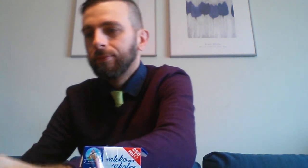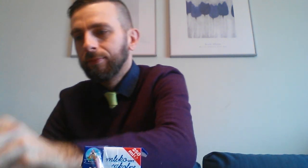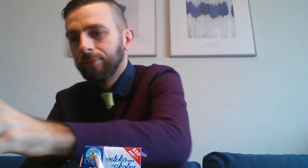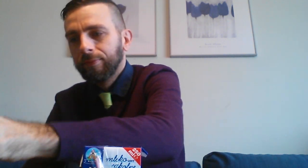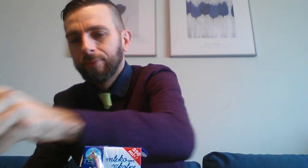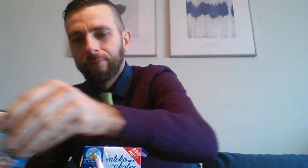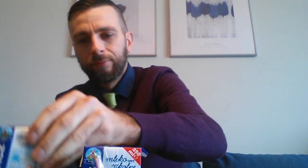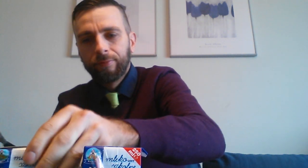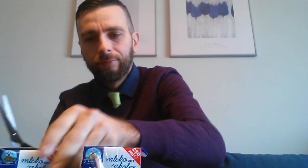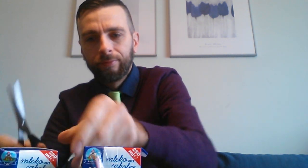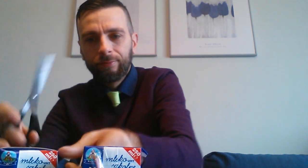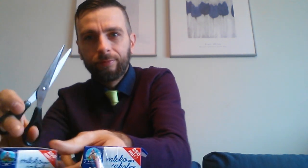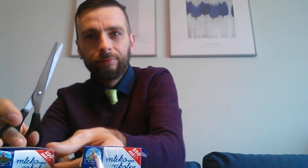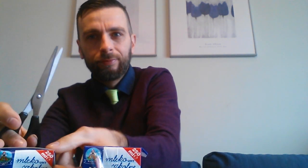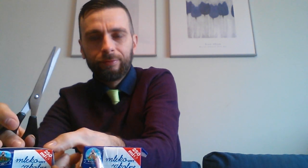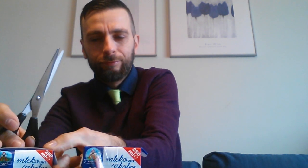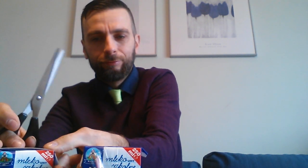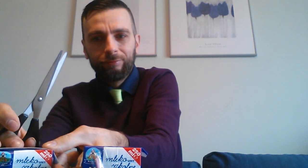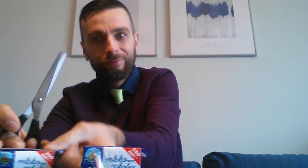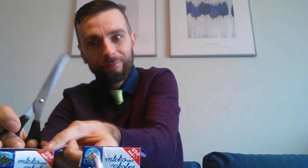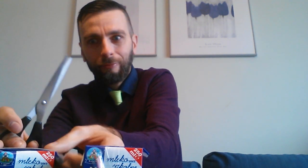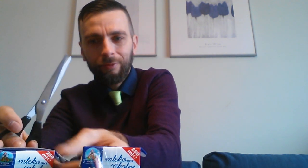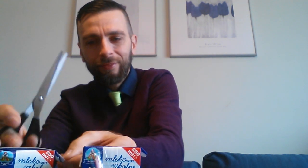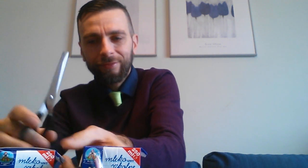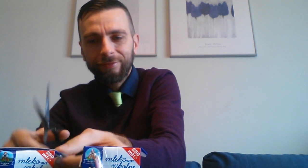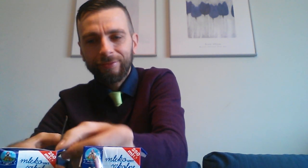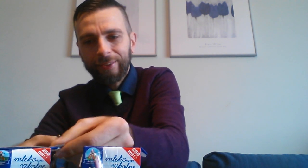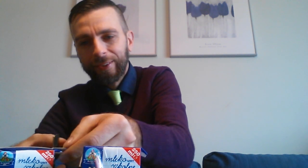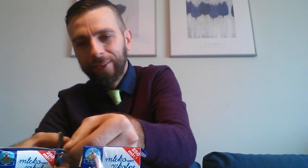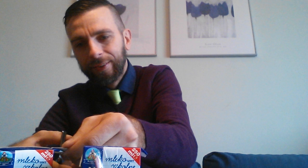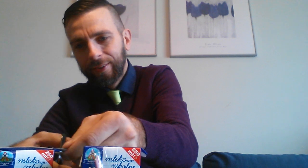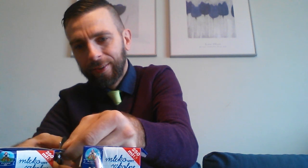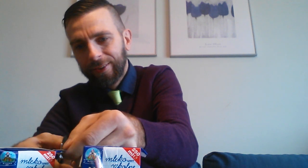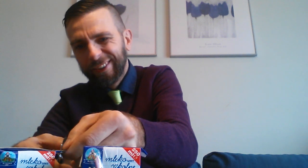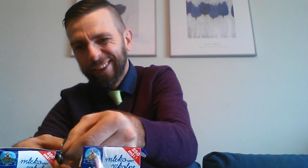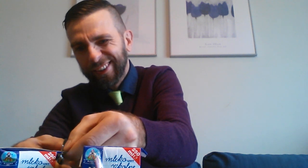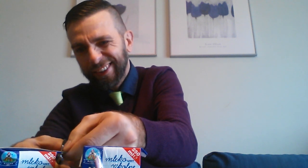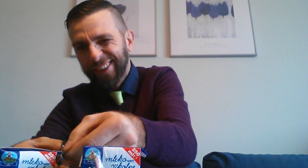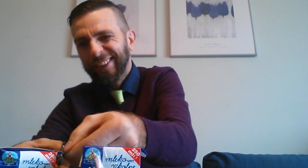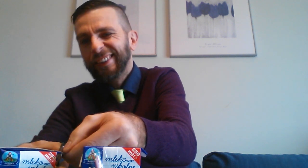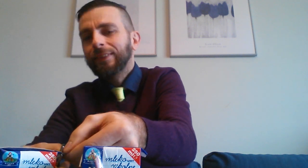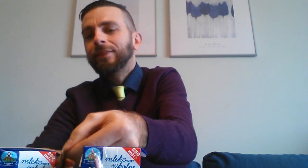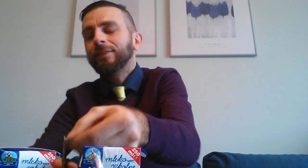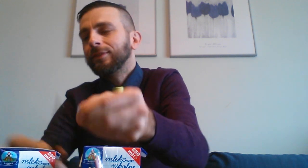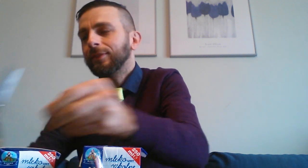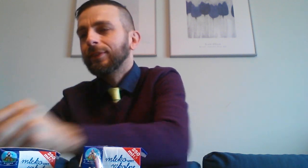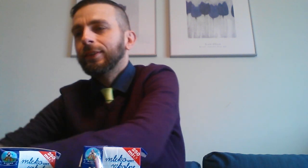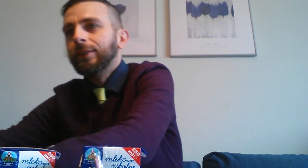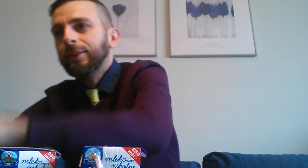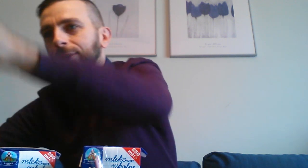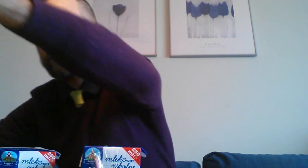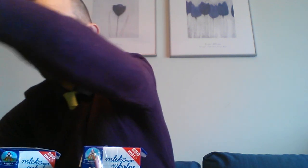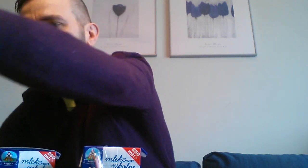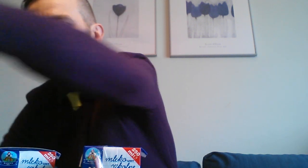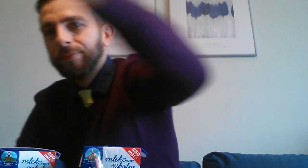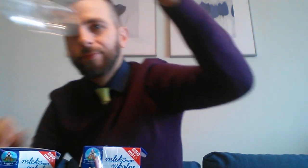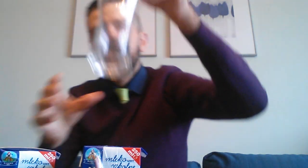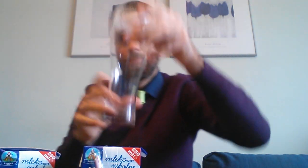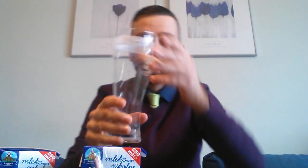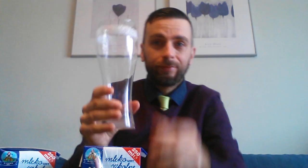będziemy wspierać tych rolników, którzy mają ziemię w dzierżawie, a będą mieli wyższe dopłaty. Hodowcy, którzy naprawdę pracują i